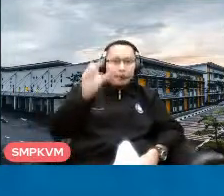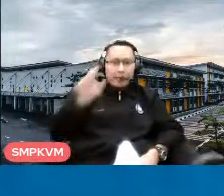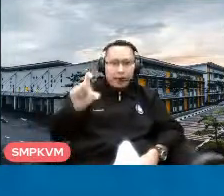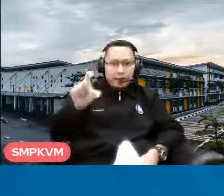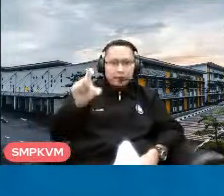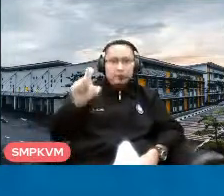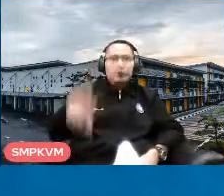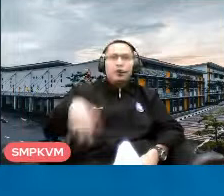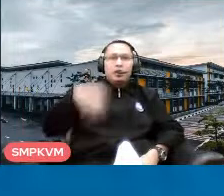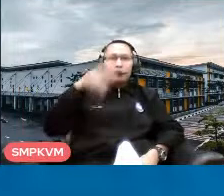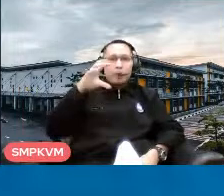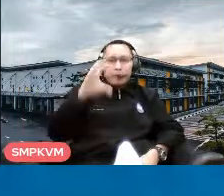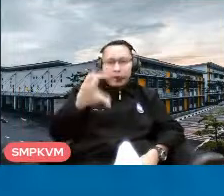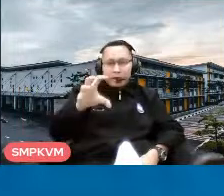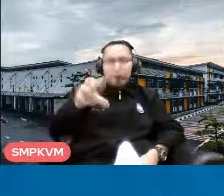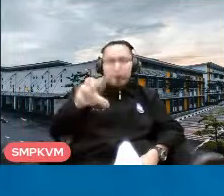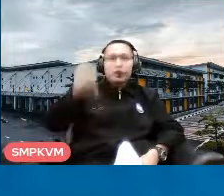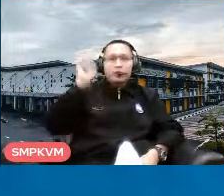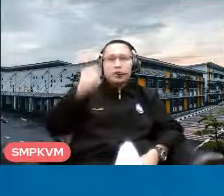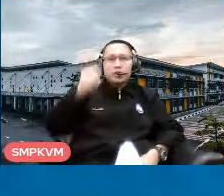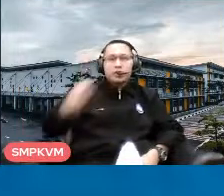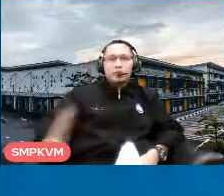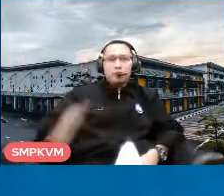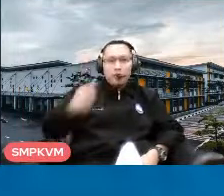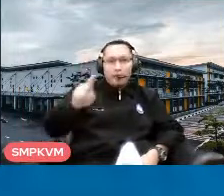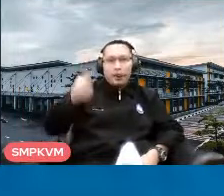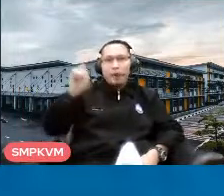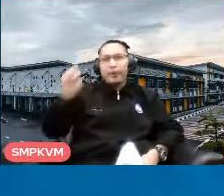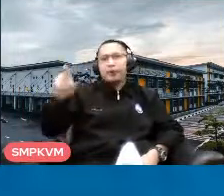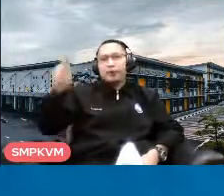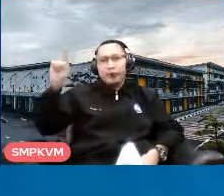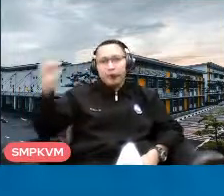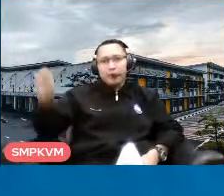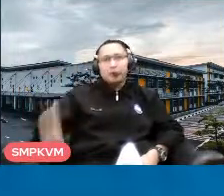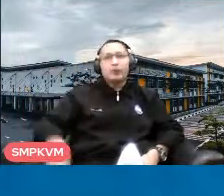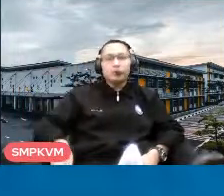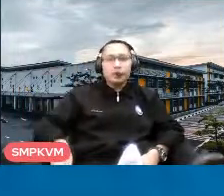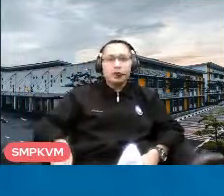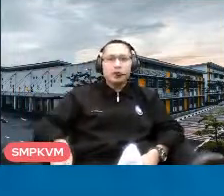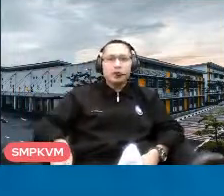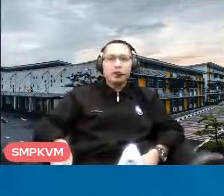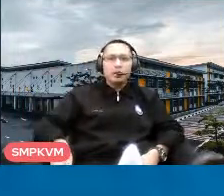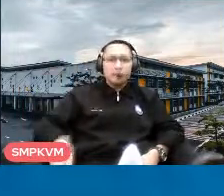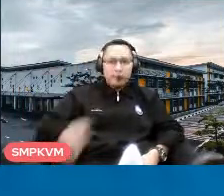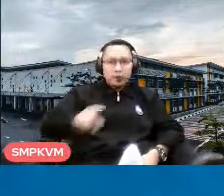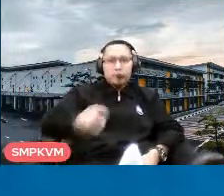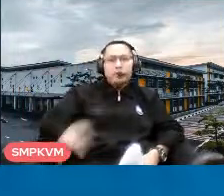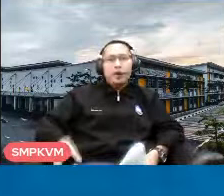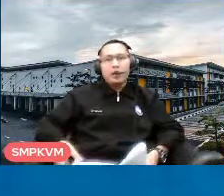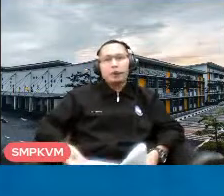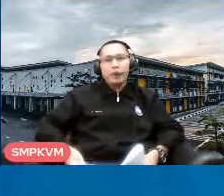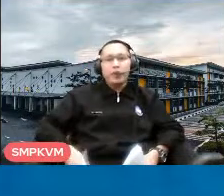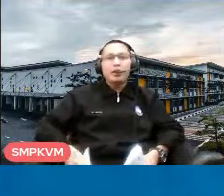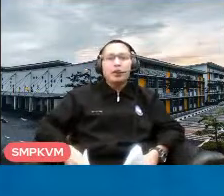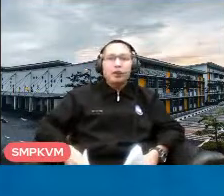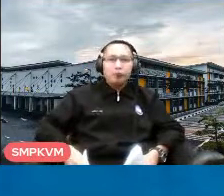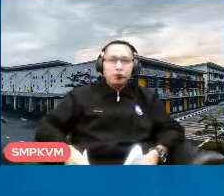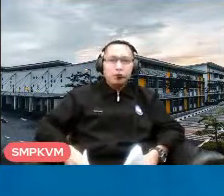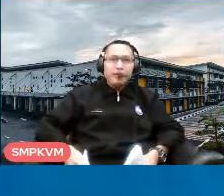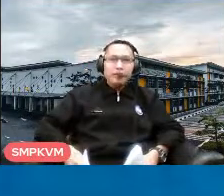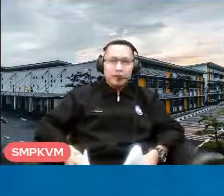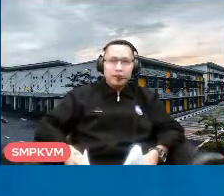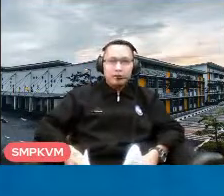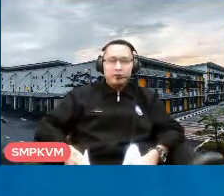bacalah 08.00 emelec Kamu nggak masuk lagi 18.00 tak masuk lagi berbagai kamu dianggap sebagai